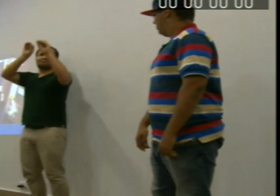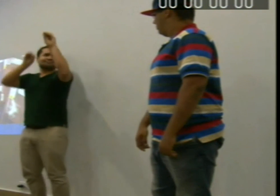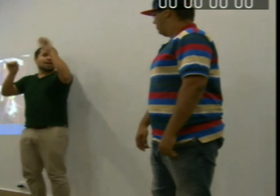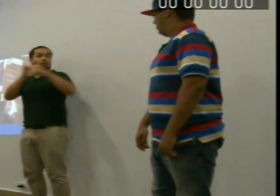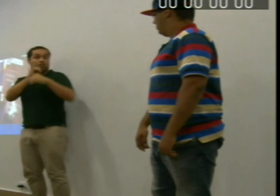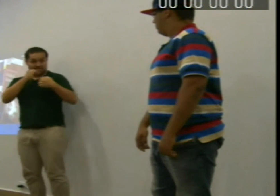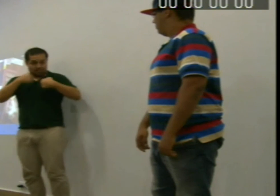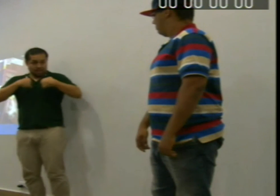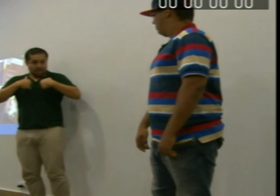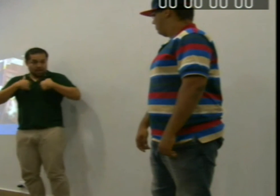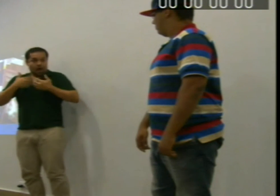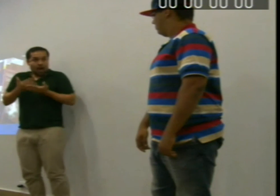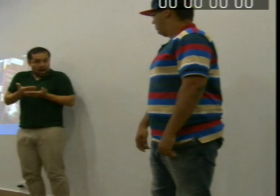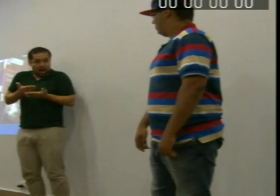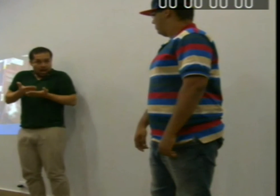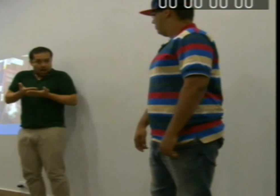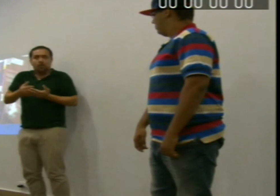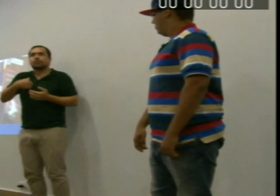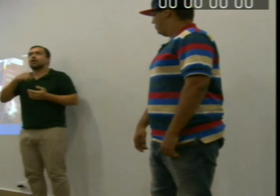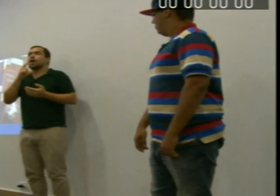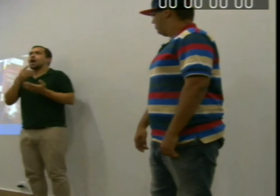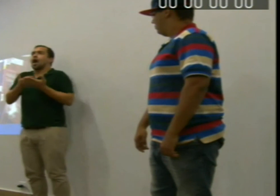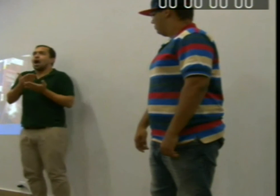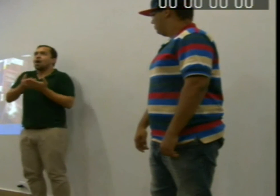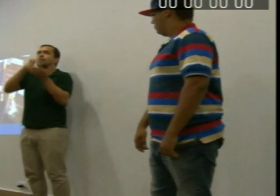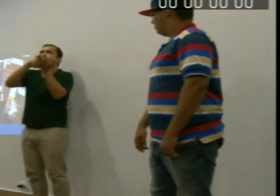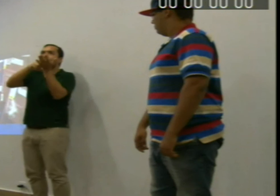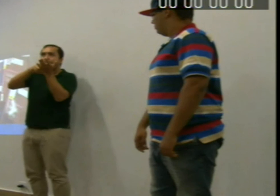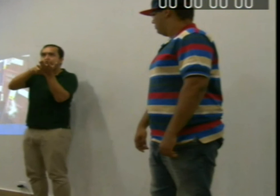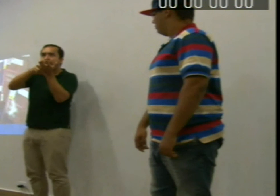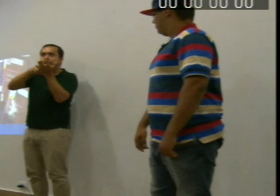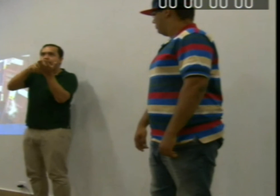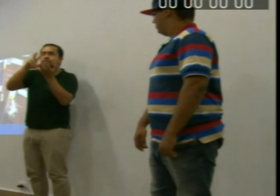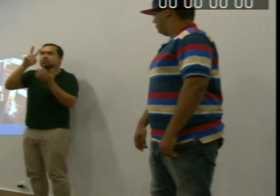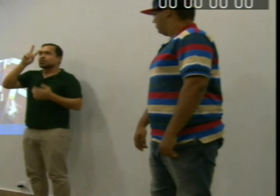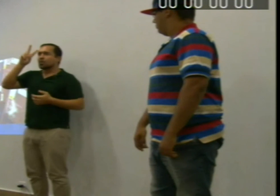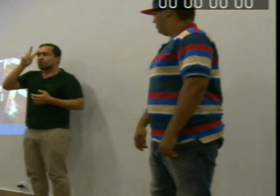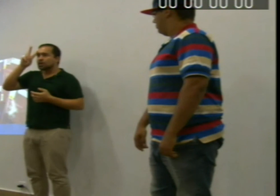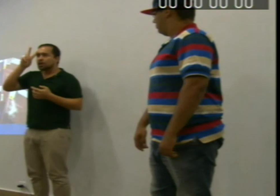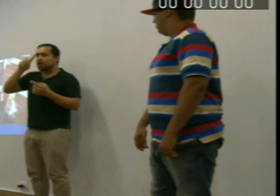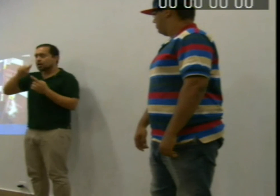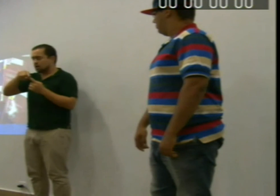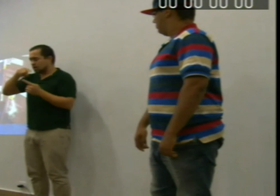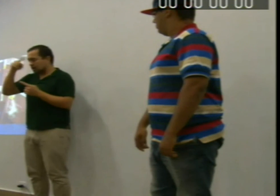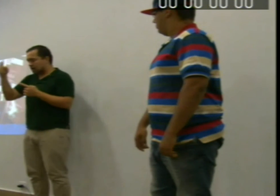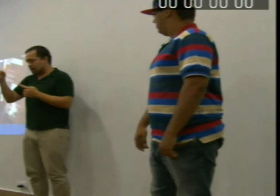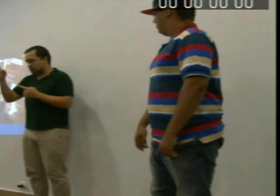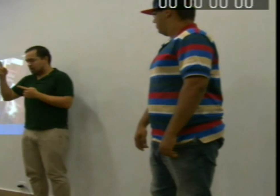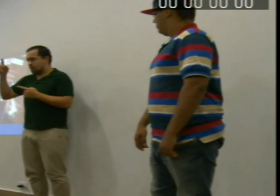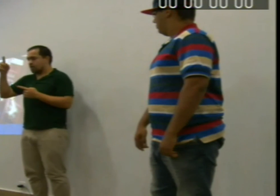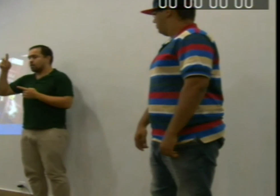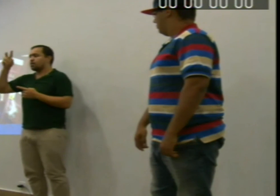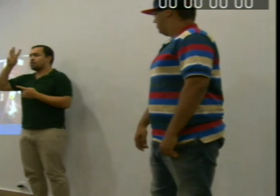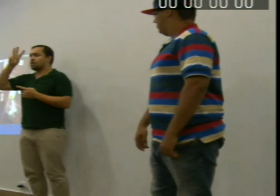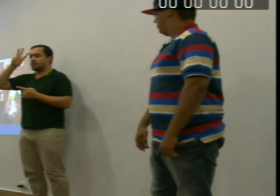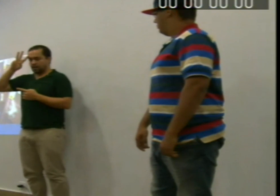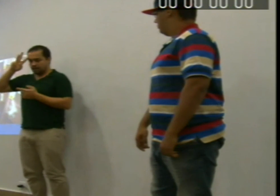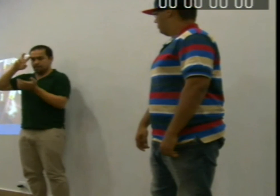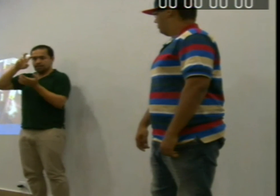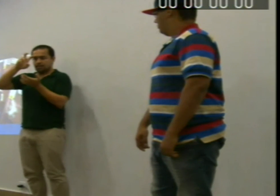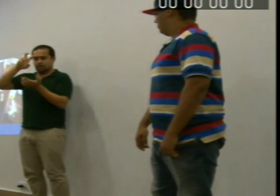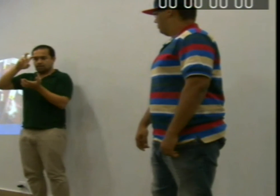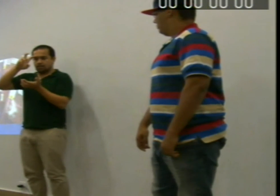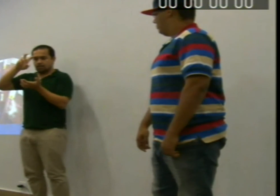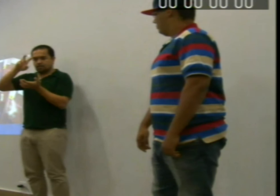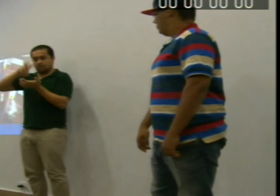tempo inteiro é intercalado os horários são né Por exemplo eu tinha aula de manhã segunda